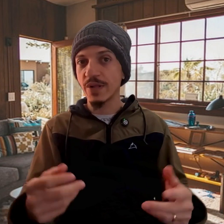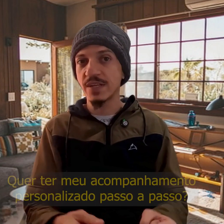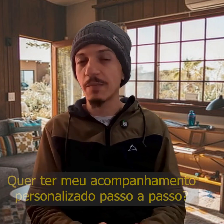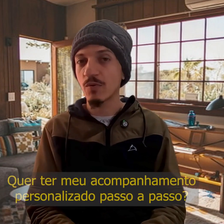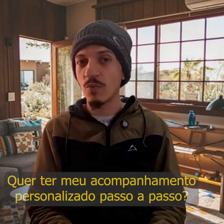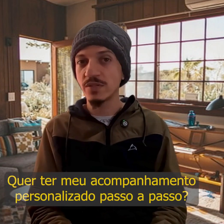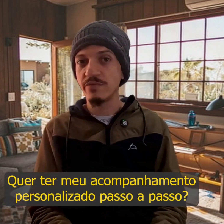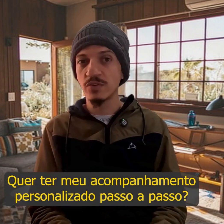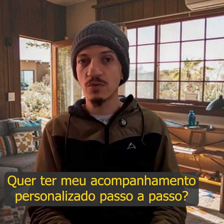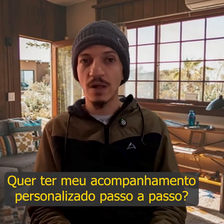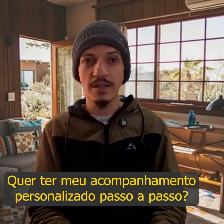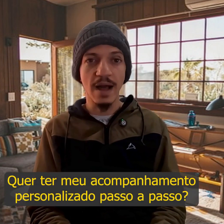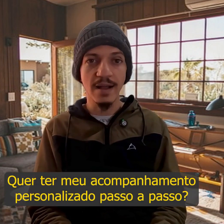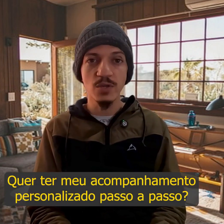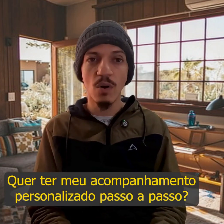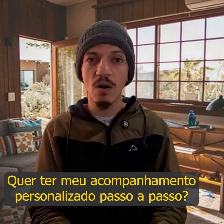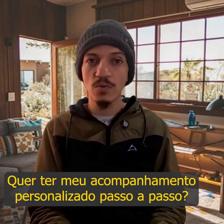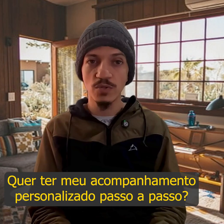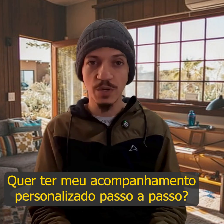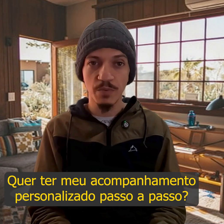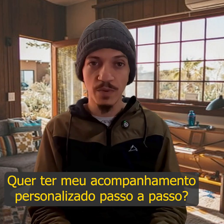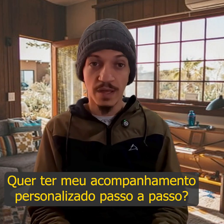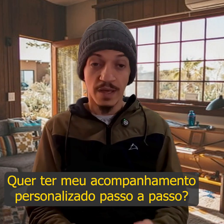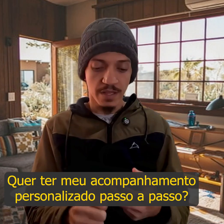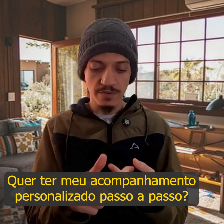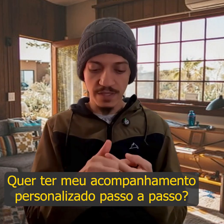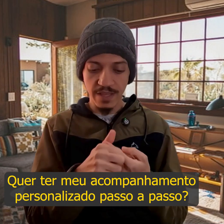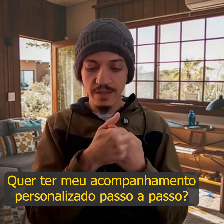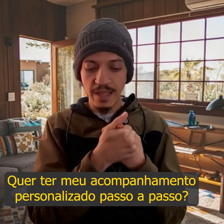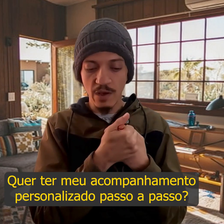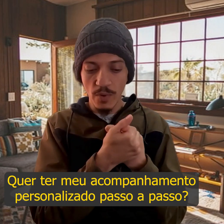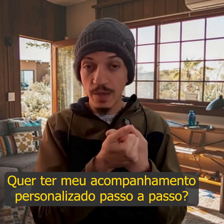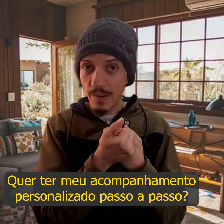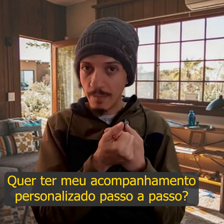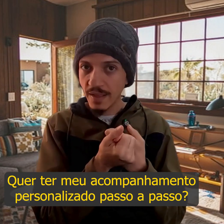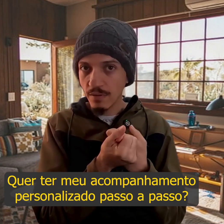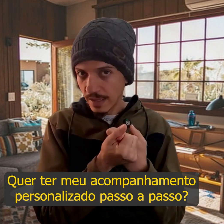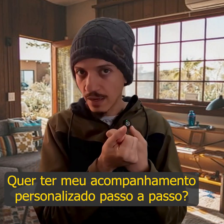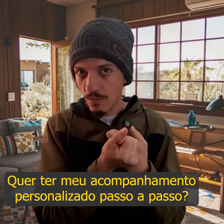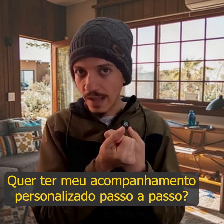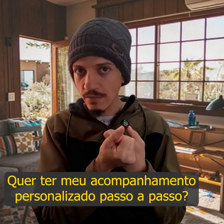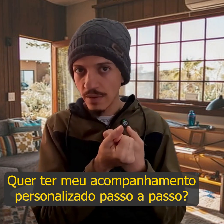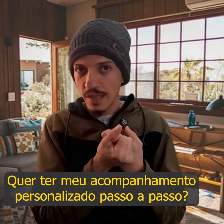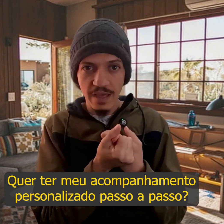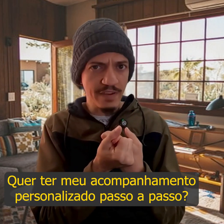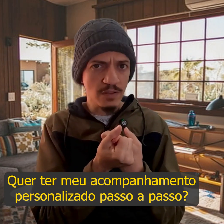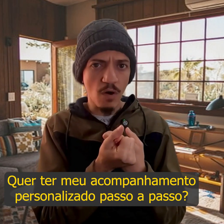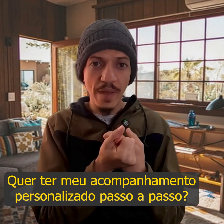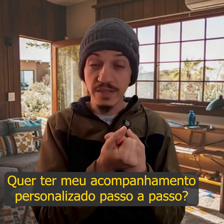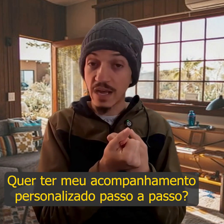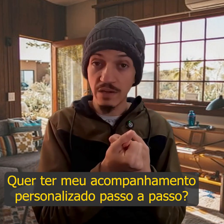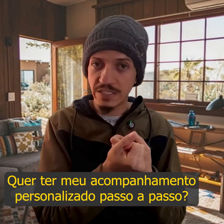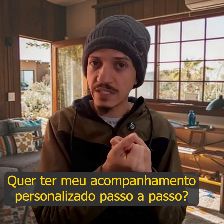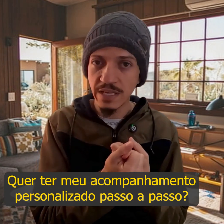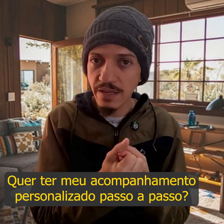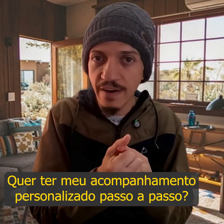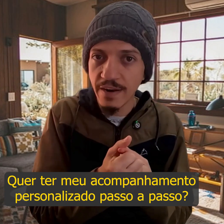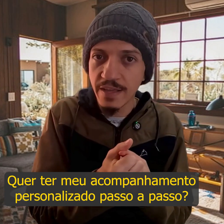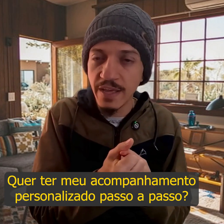exemplo, com um antivírus de qualidade, ou algo do tipo. Então você tem que ter o equipamento adequado, e eventualmente, a gente nem está falando aqui